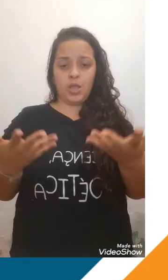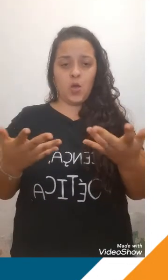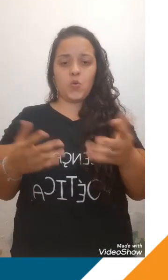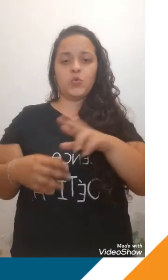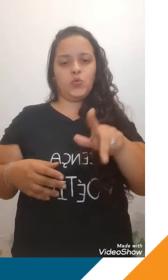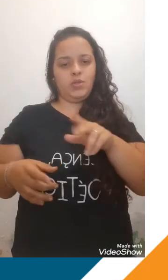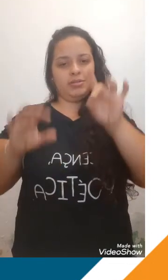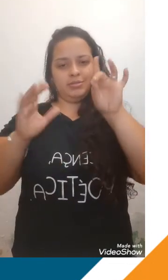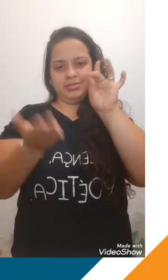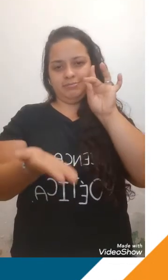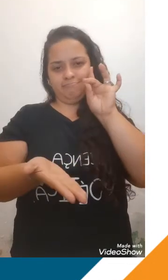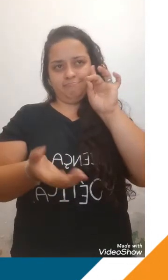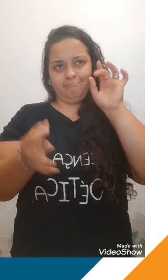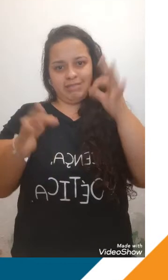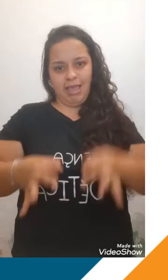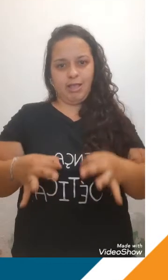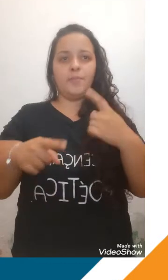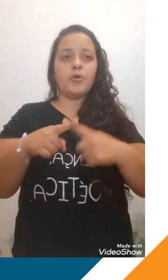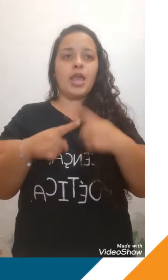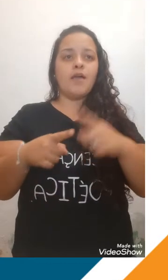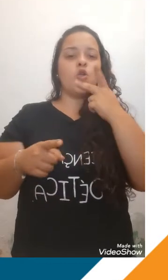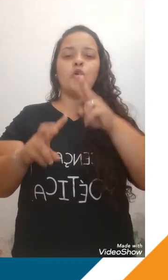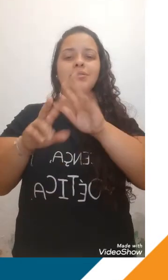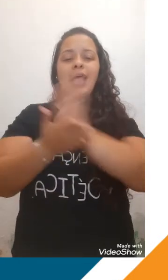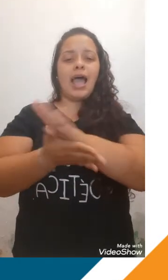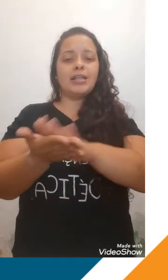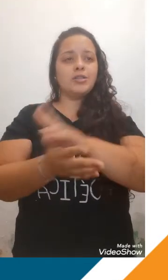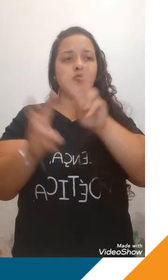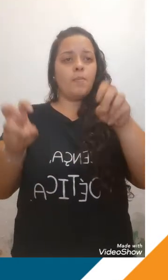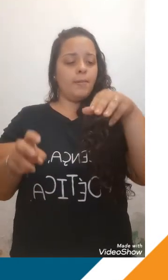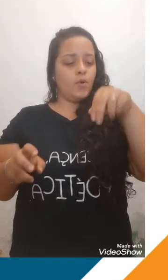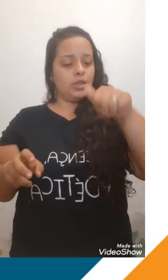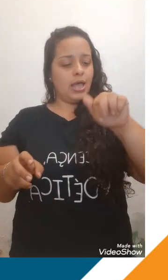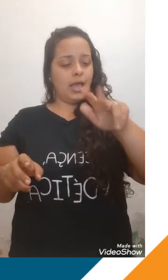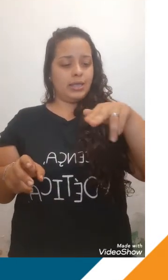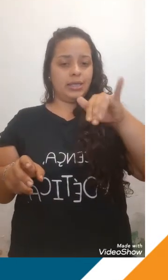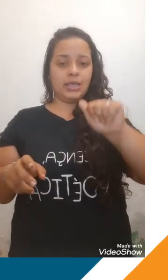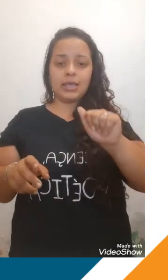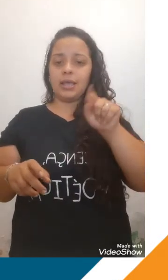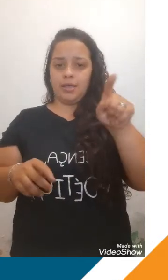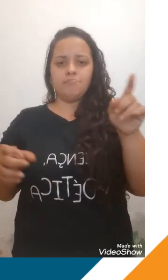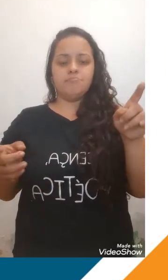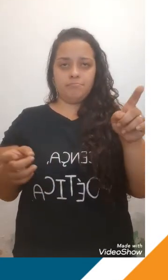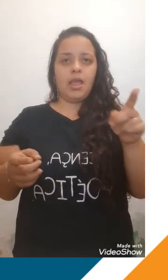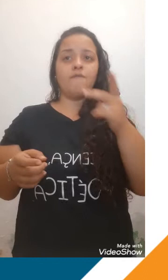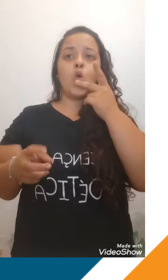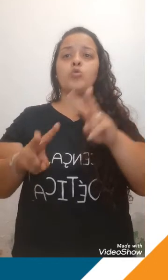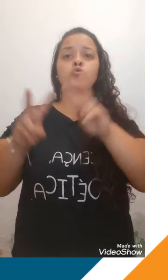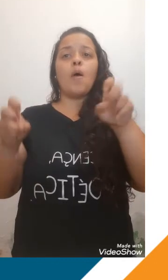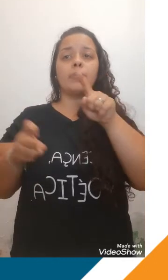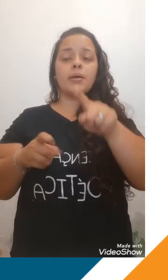A não está correta. Além do mais, a monarquia ela não tinha acabado. Ela estava num processo diferente,